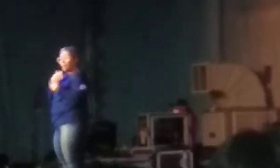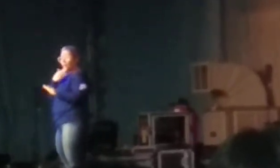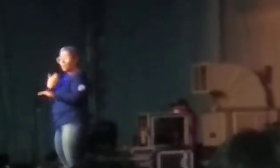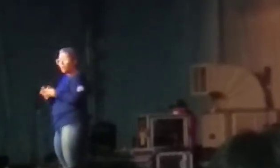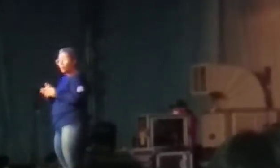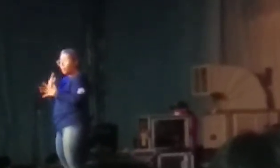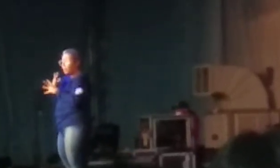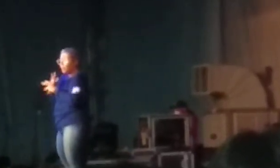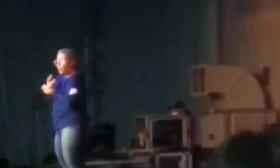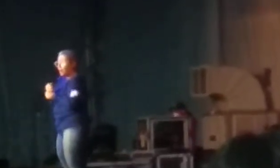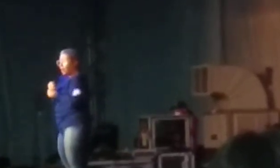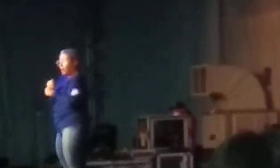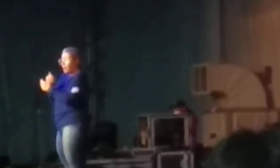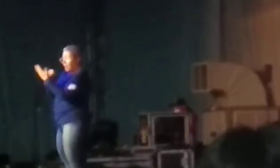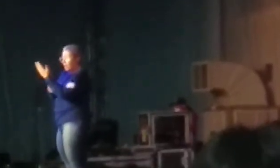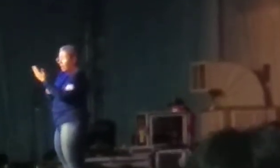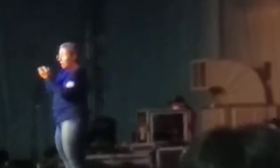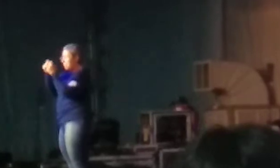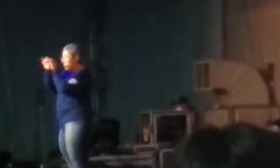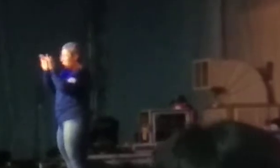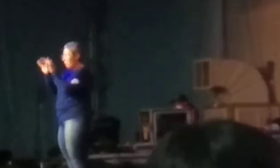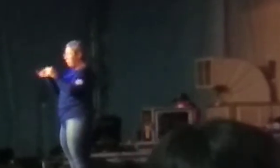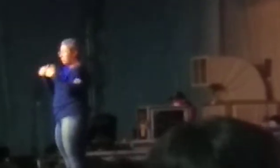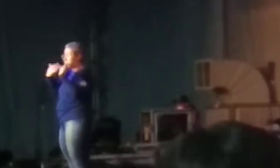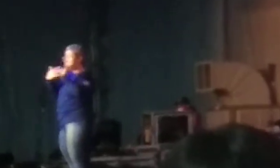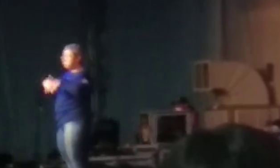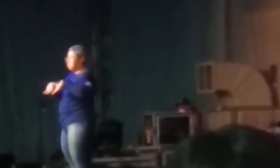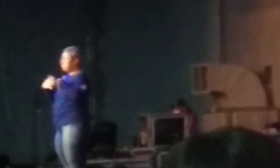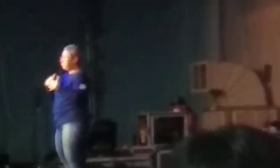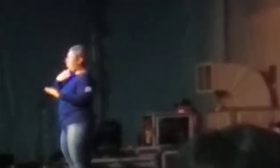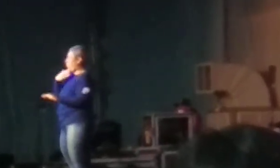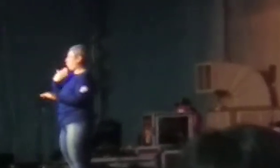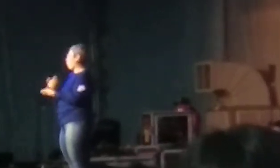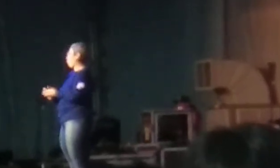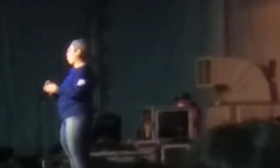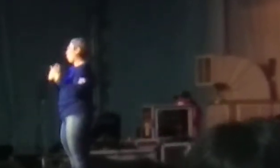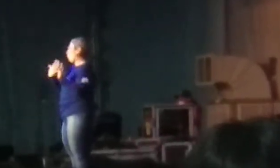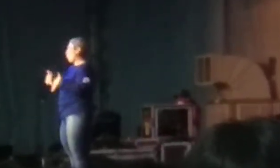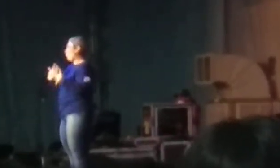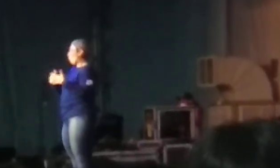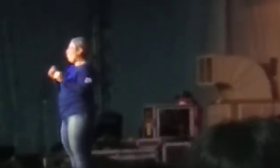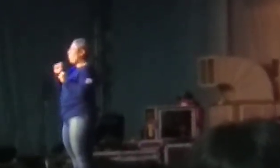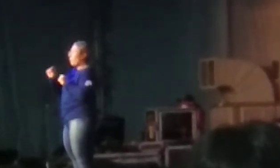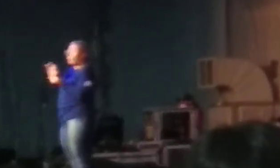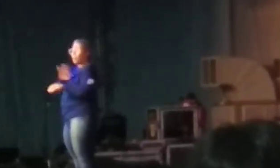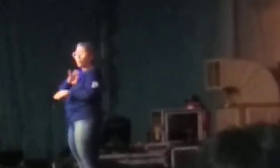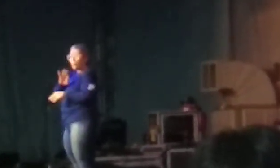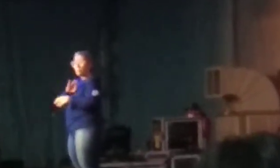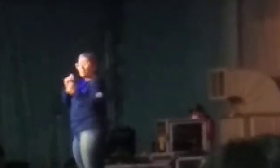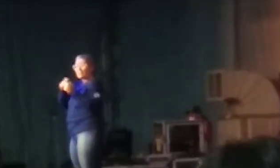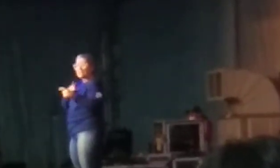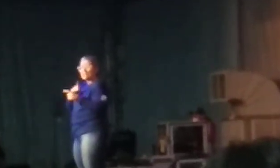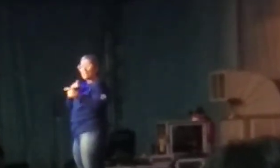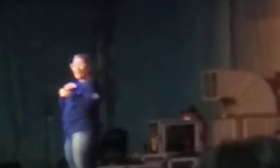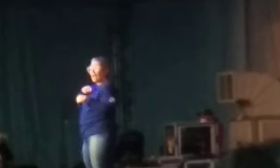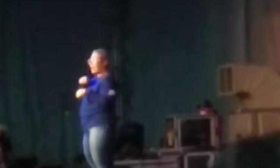de bancos de dados que ele tem, que é incrível. Fico impressionada como o policial que está em